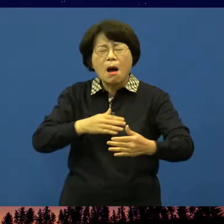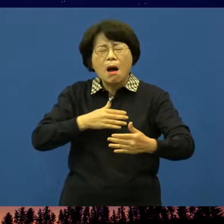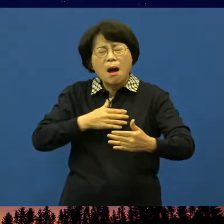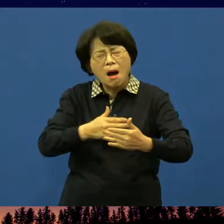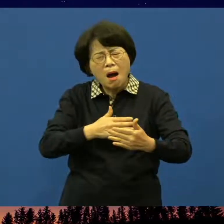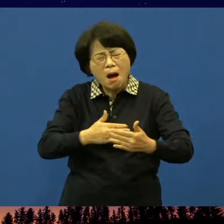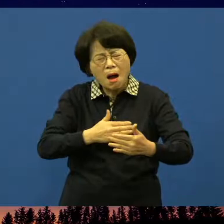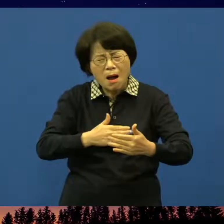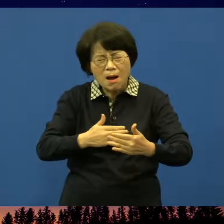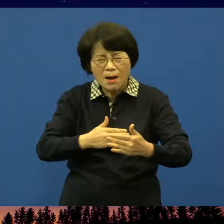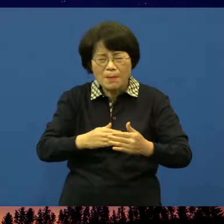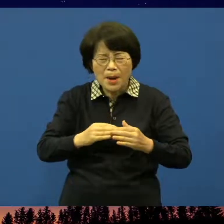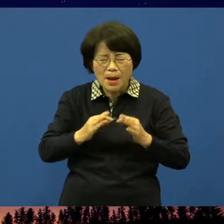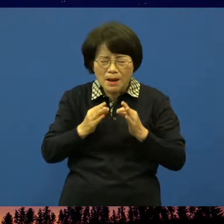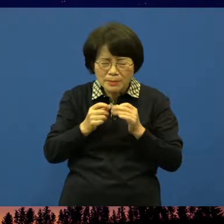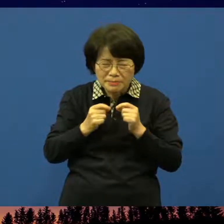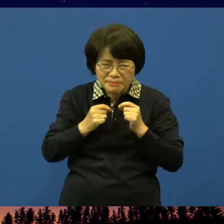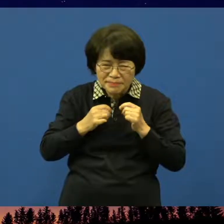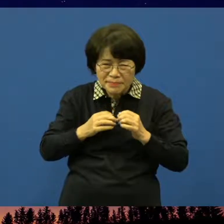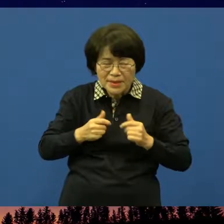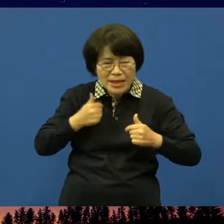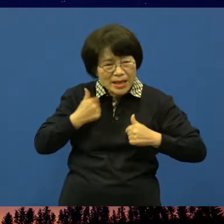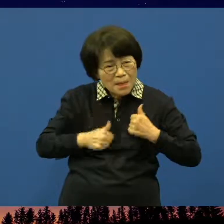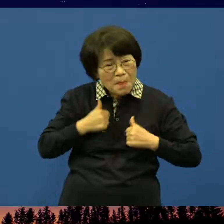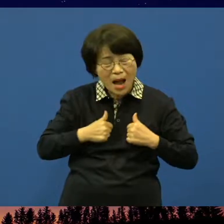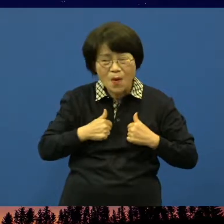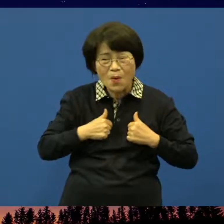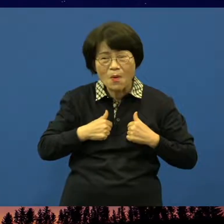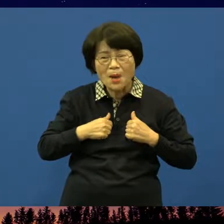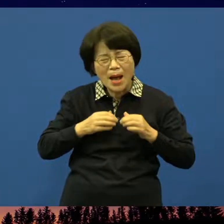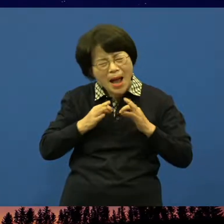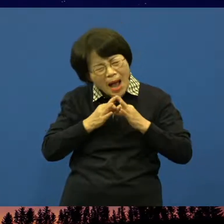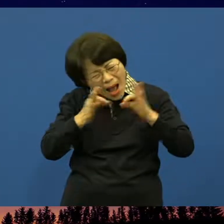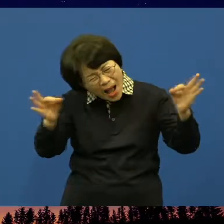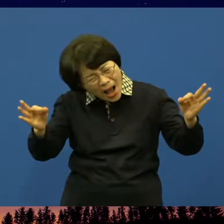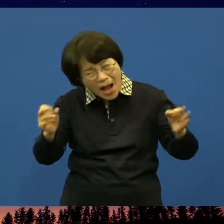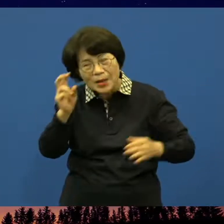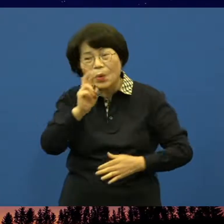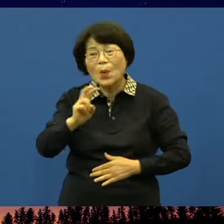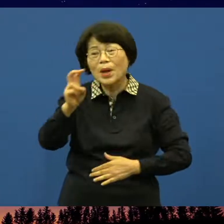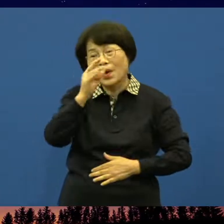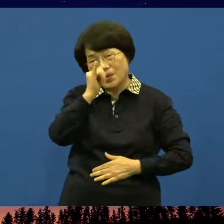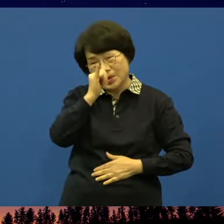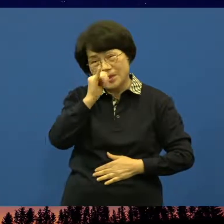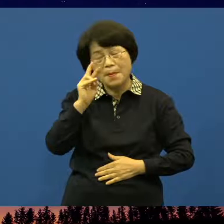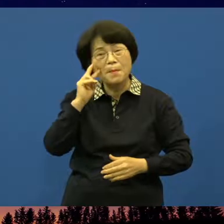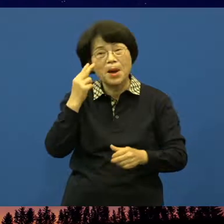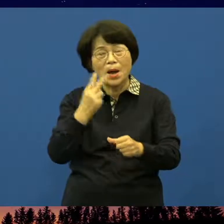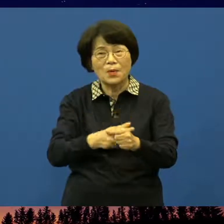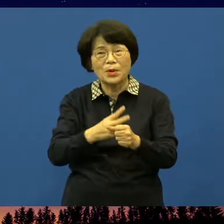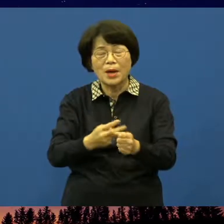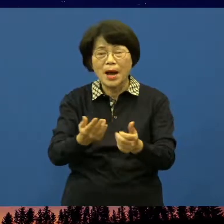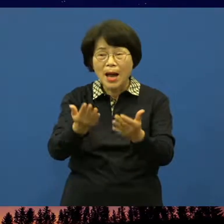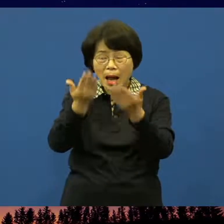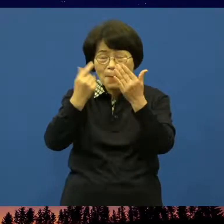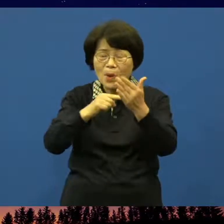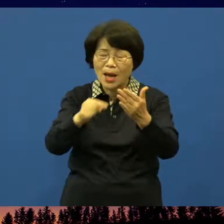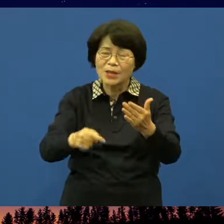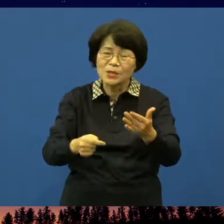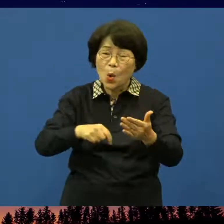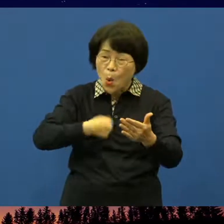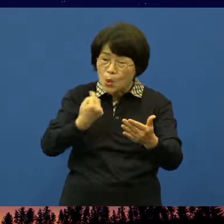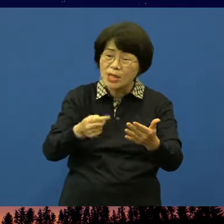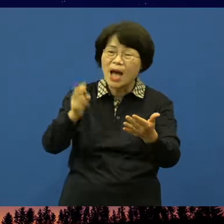거. 그래서 그 안에서 기뻐하고 있는 겁니다. 예, 바울은 감옥 안에서도 그냥 찬양을 하는